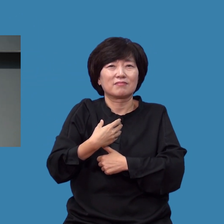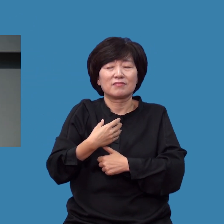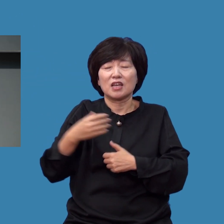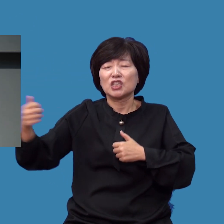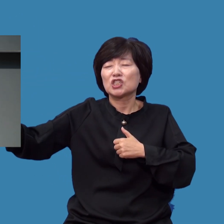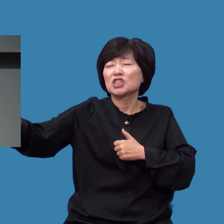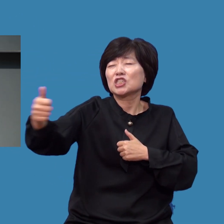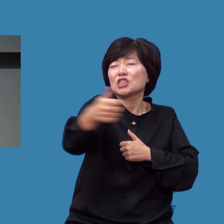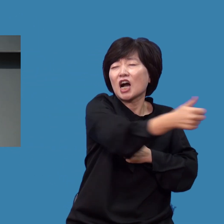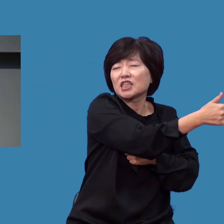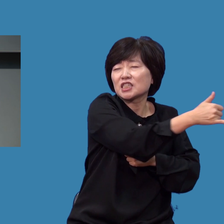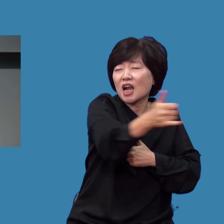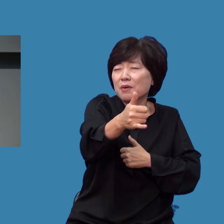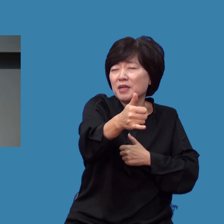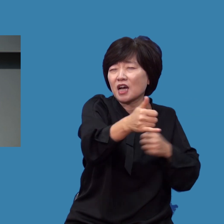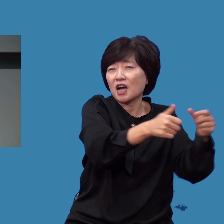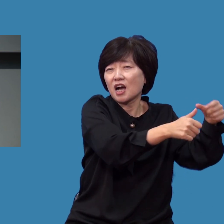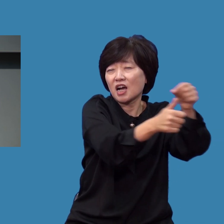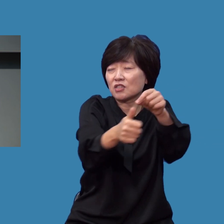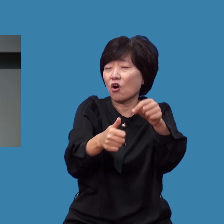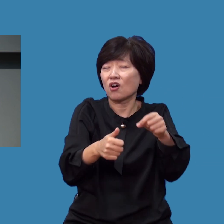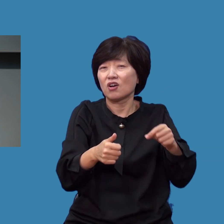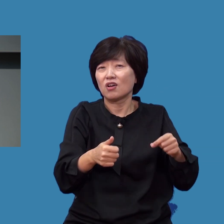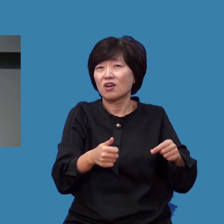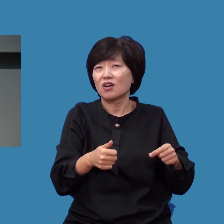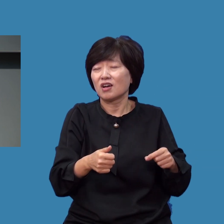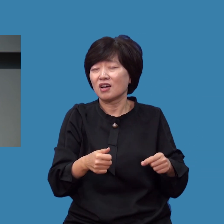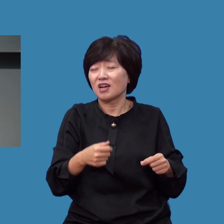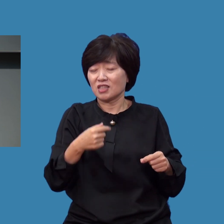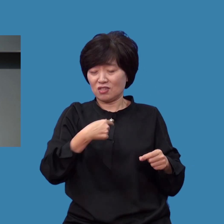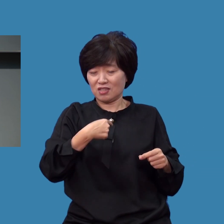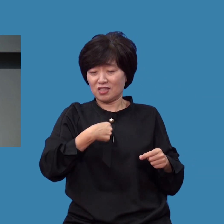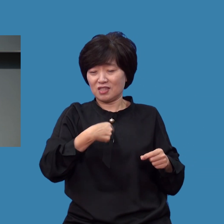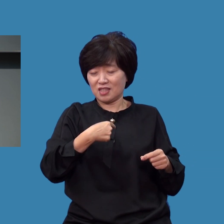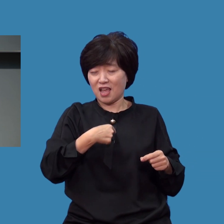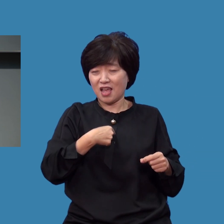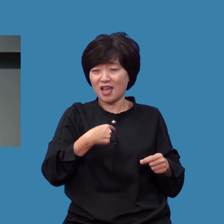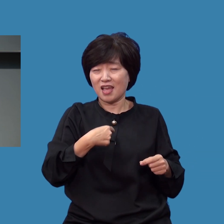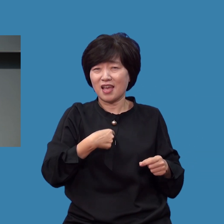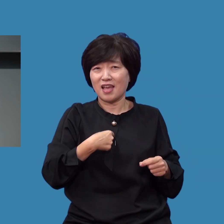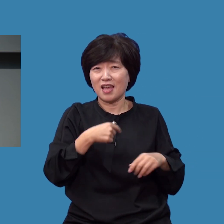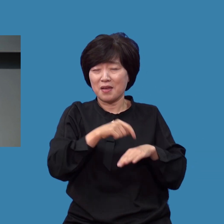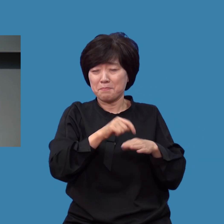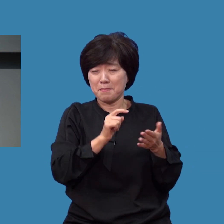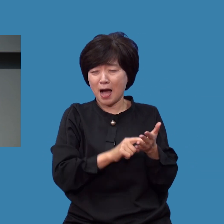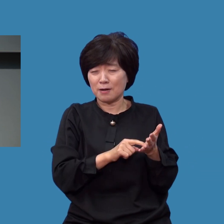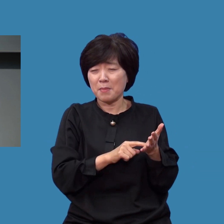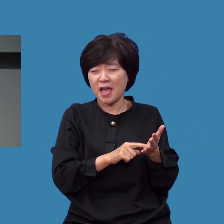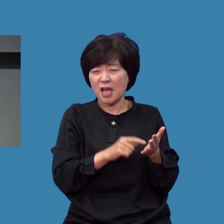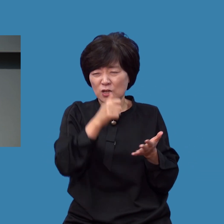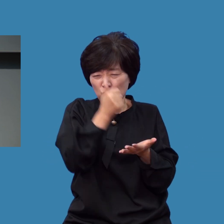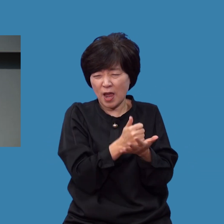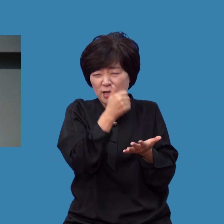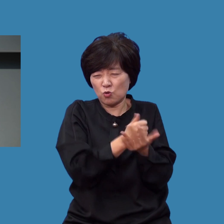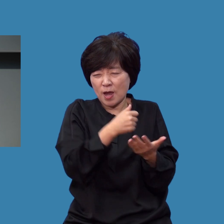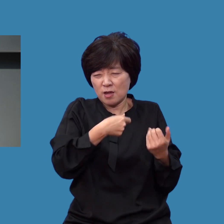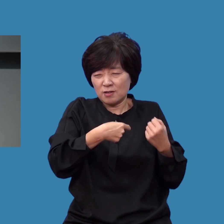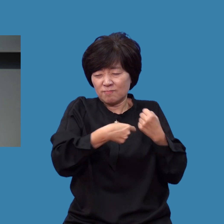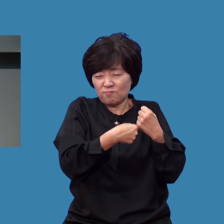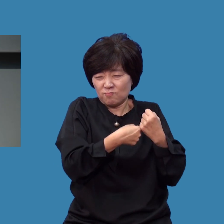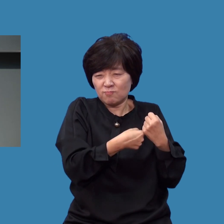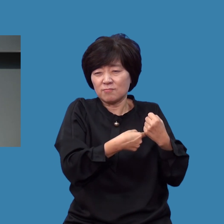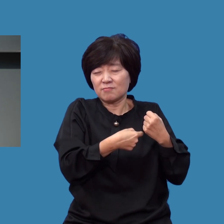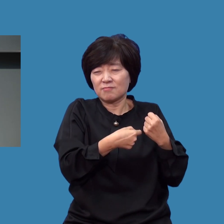행인 일을 붙잡아다가 야, 너 가서 동이한테 동이의 막 그냥 약점과 죄와 이런 걸 다